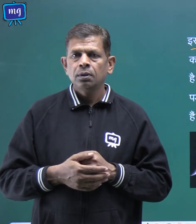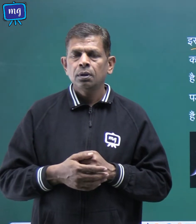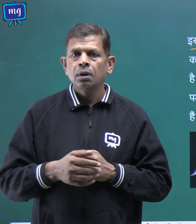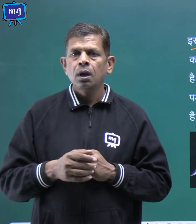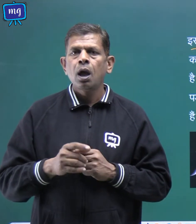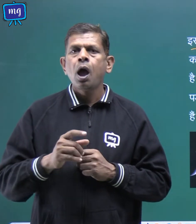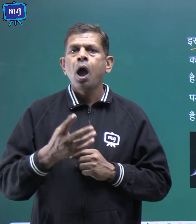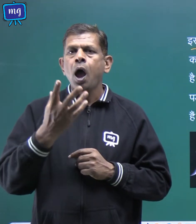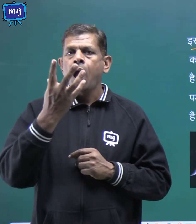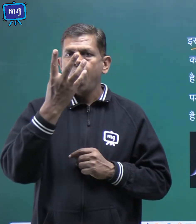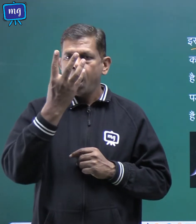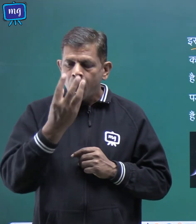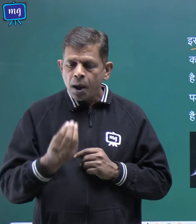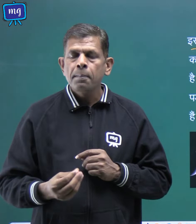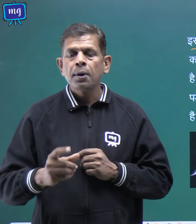प्रत्येक रात्रि को